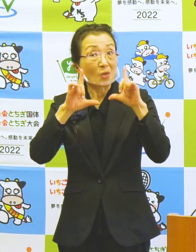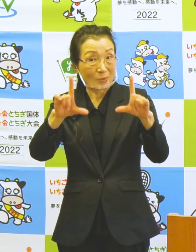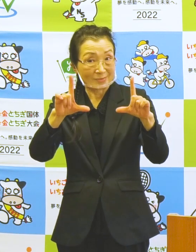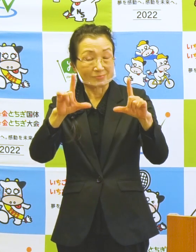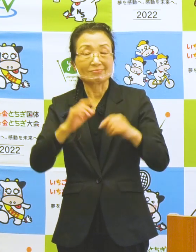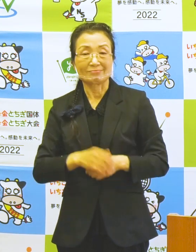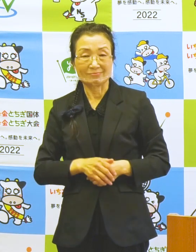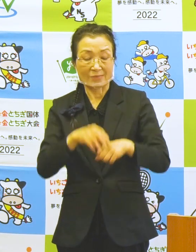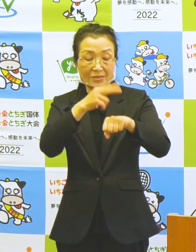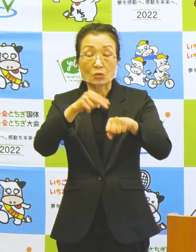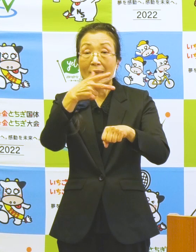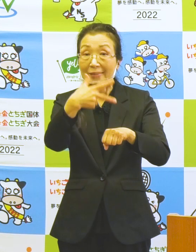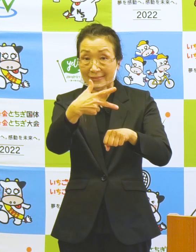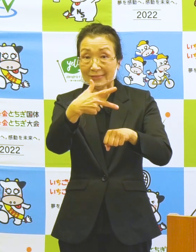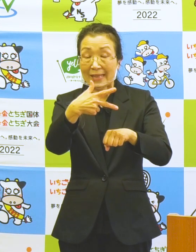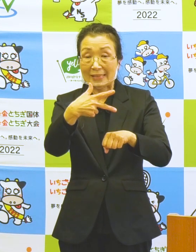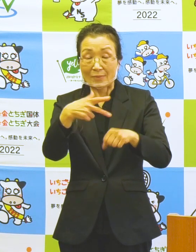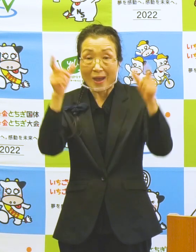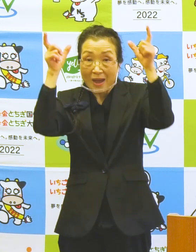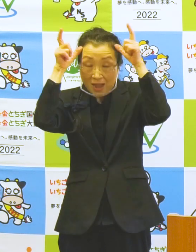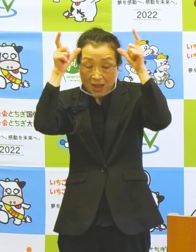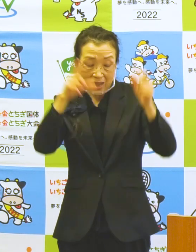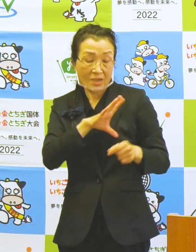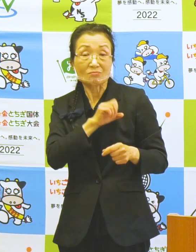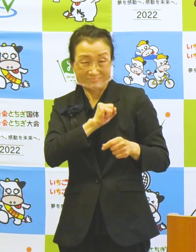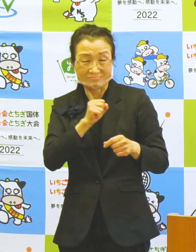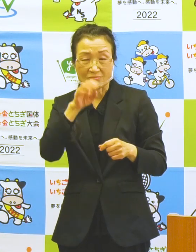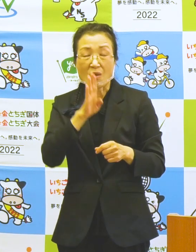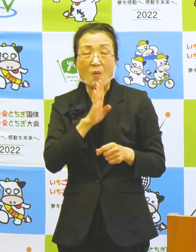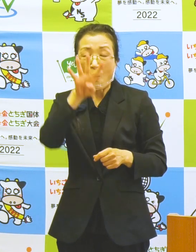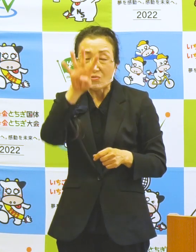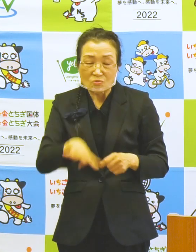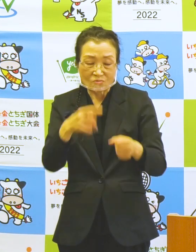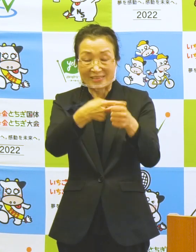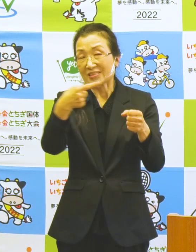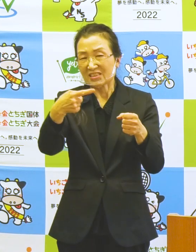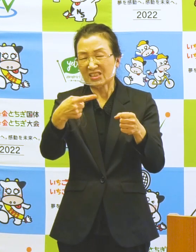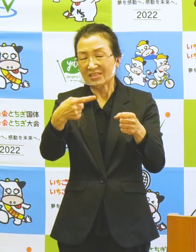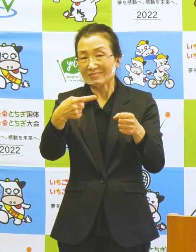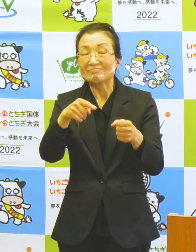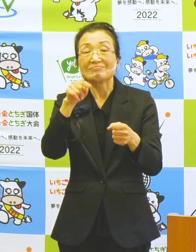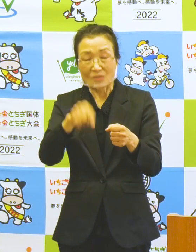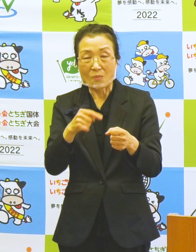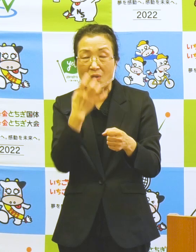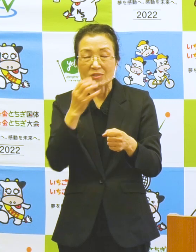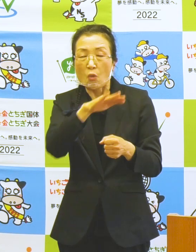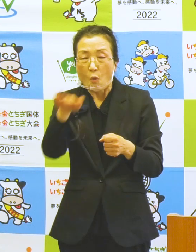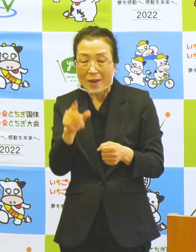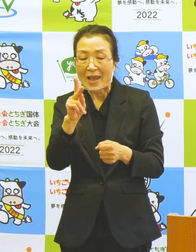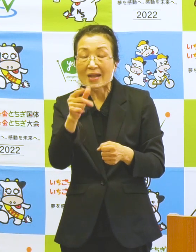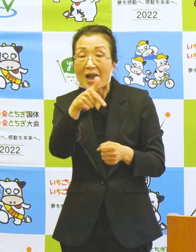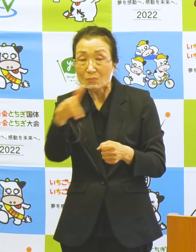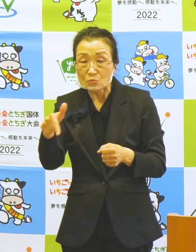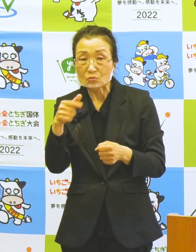那須塩原市には生乳生産本州1位の牛乳や塩原かぶ、塩原大